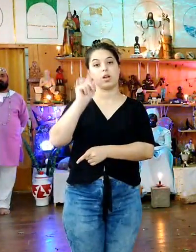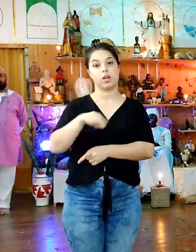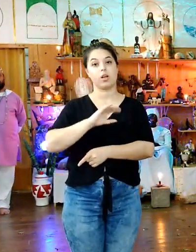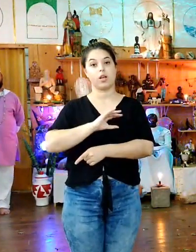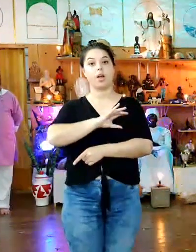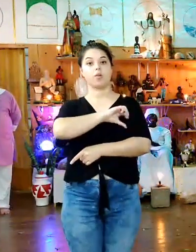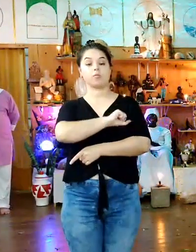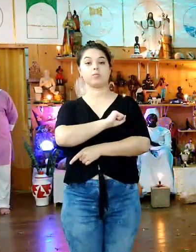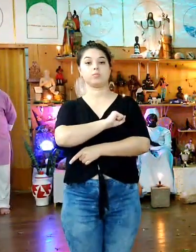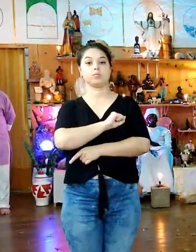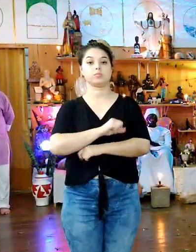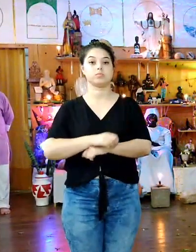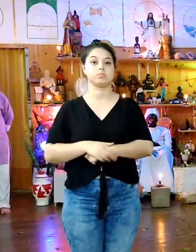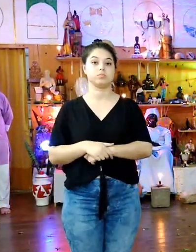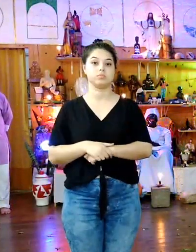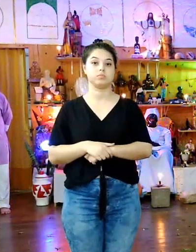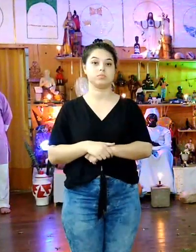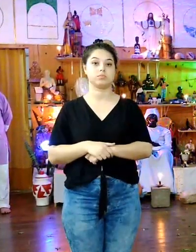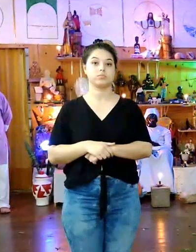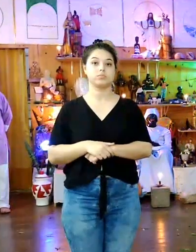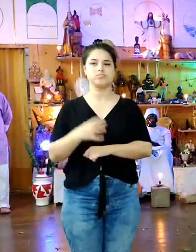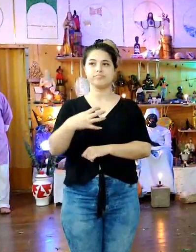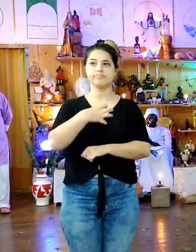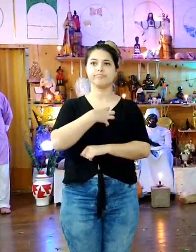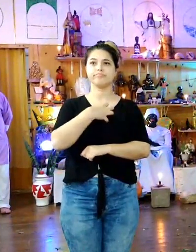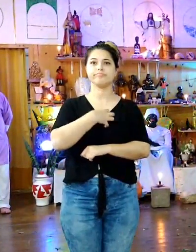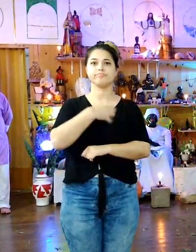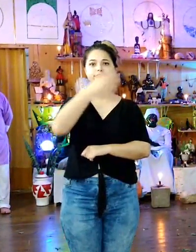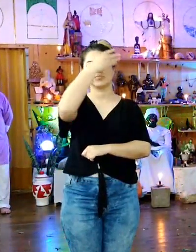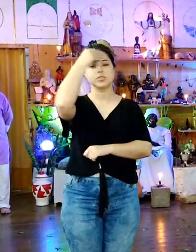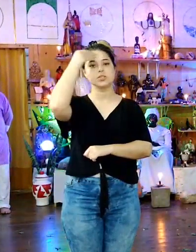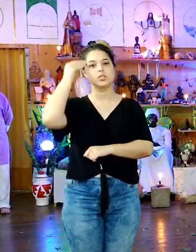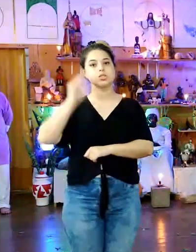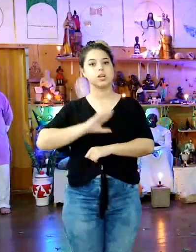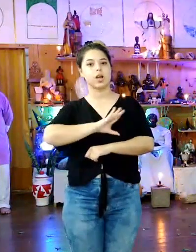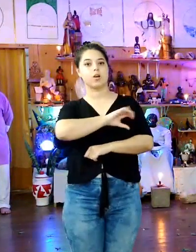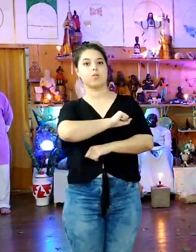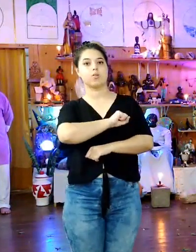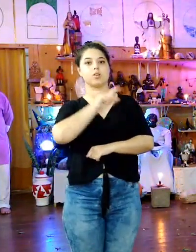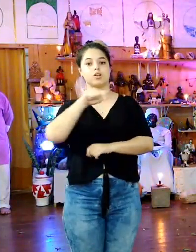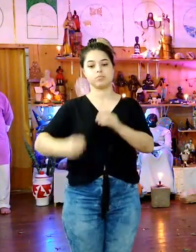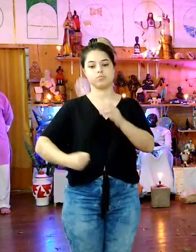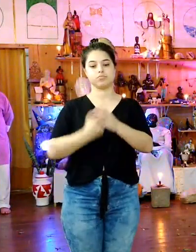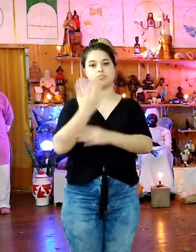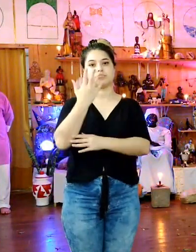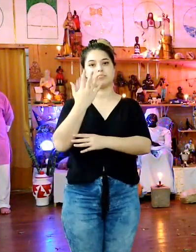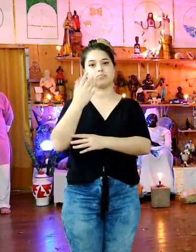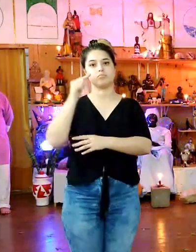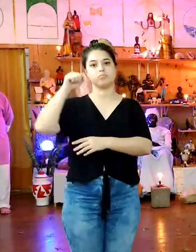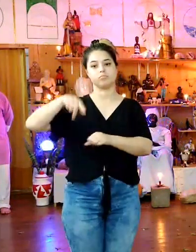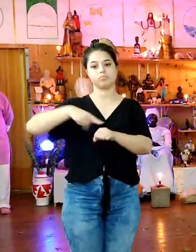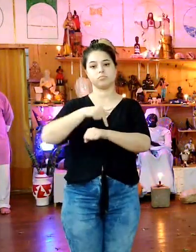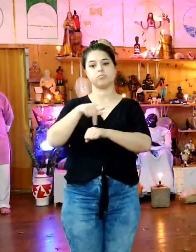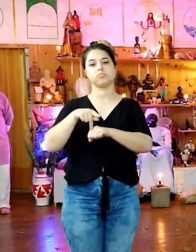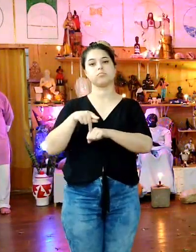é o amor. Parece que se esqueceram do amor na origem da nossa